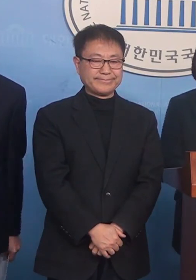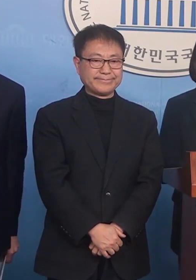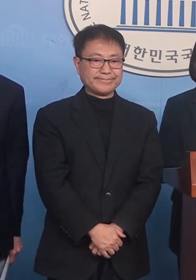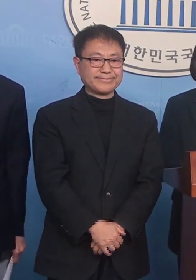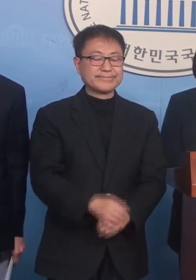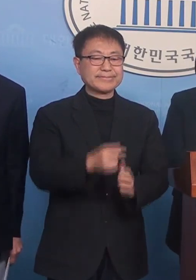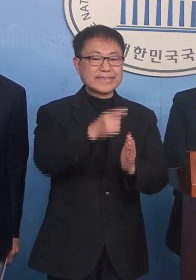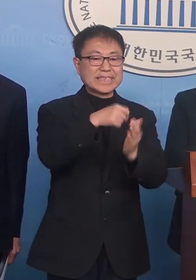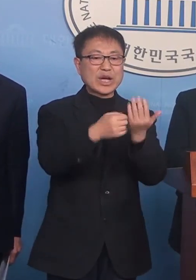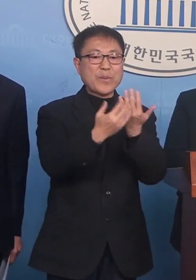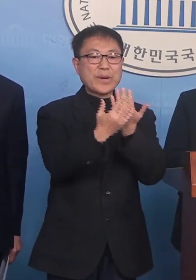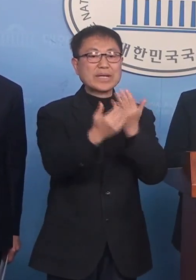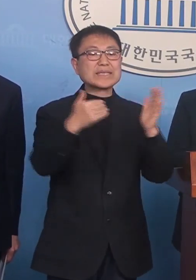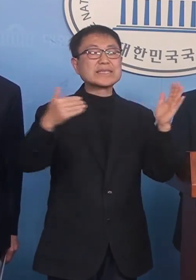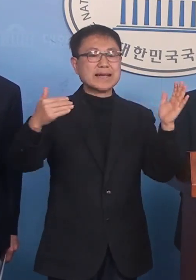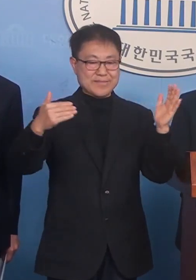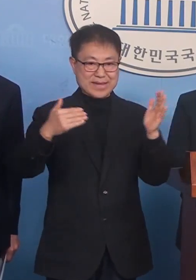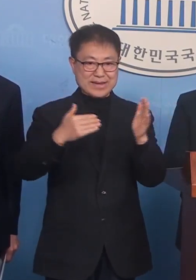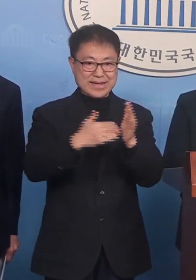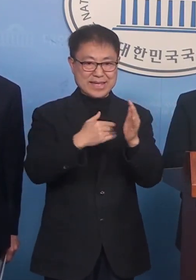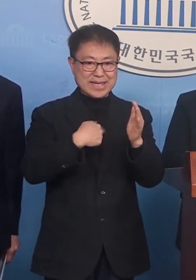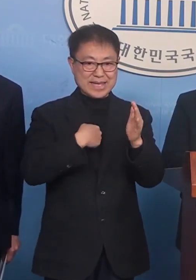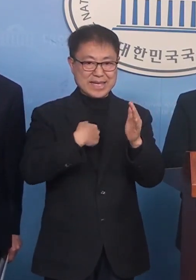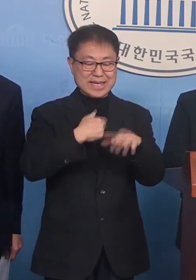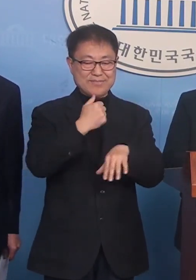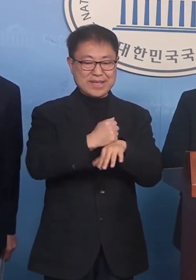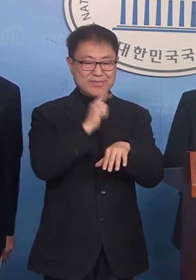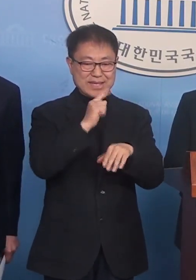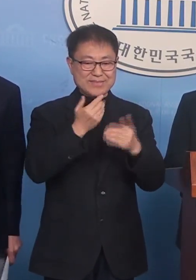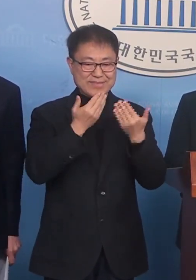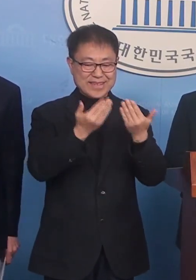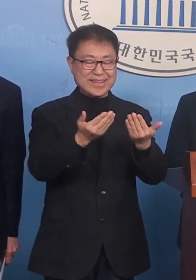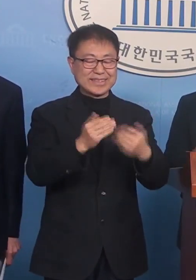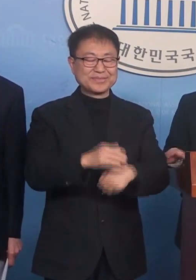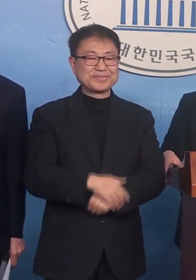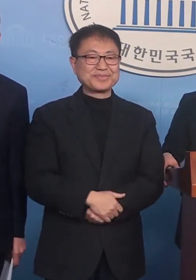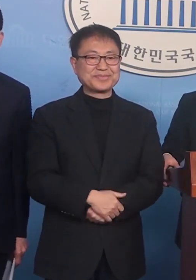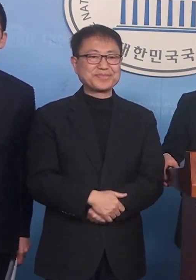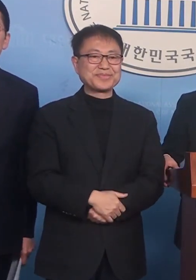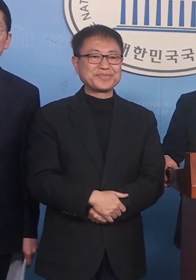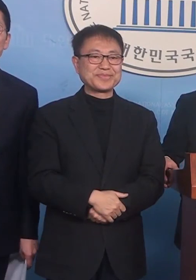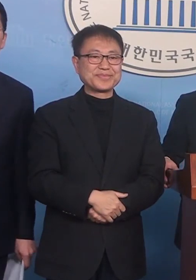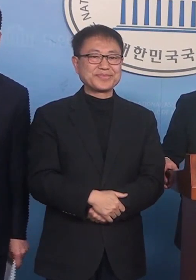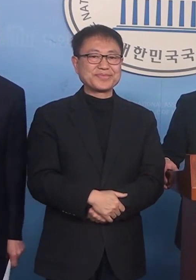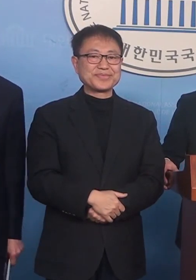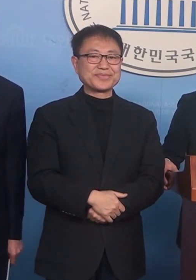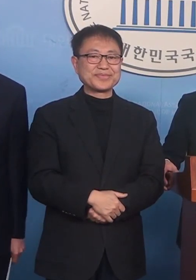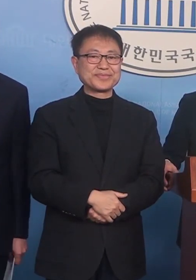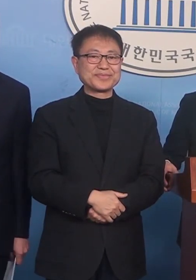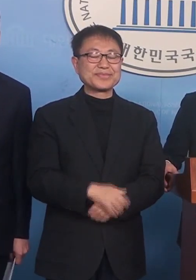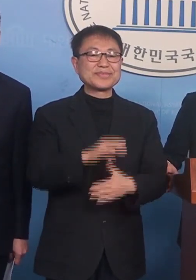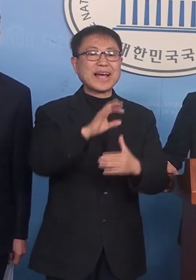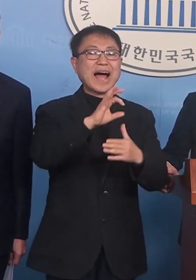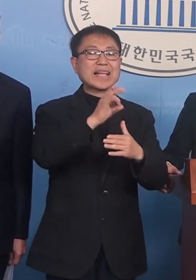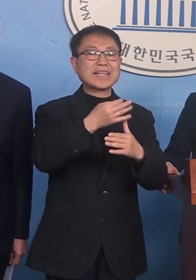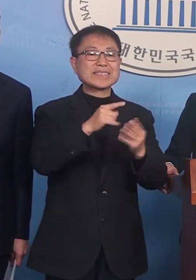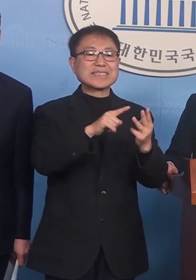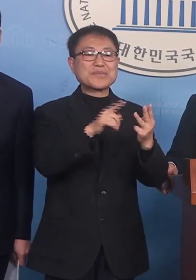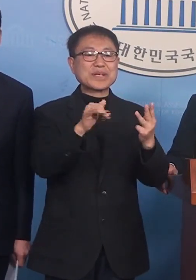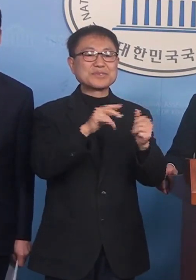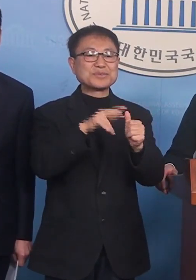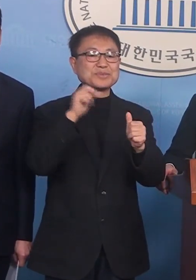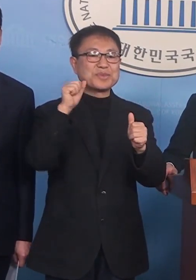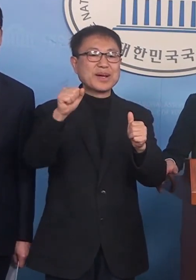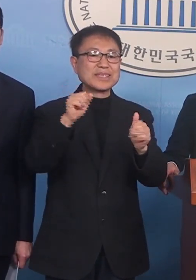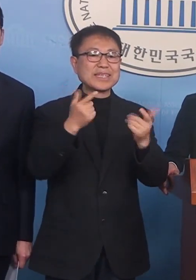네, 기자회견 마치면서 제가 마무리 말씀 짧게 드리겠습니다. 저희 안양의 3명의